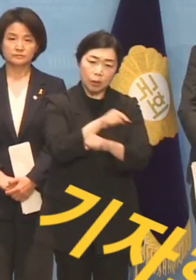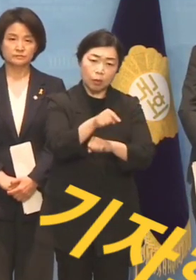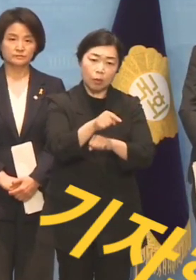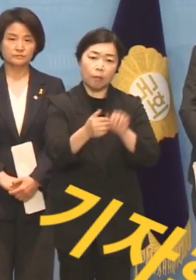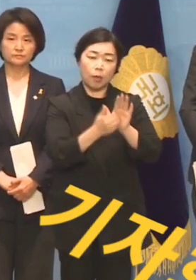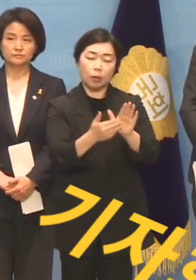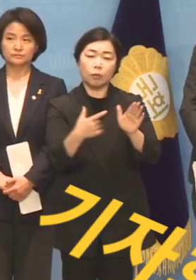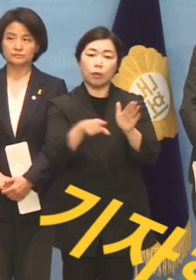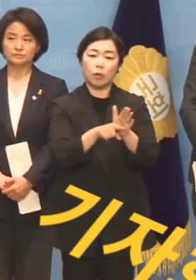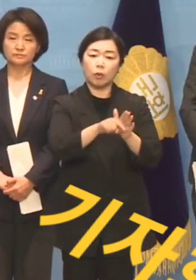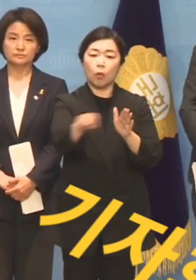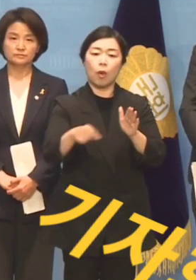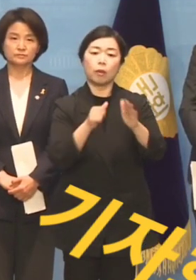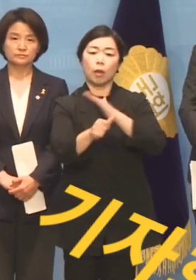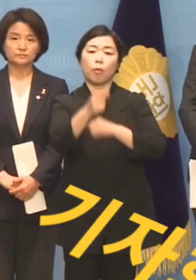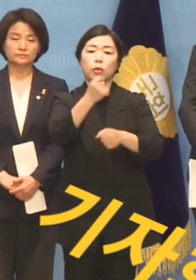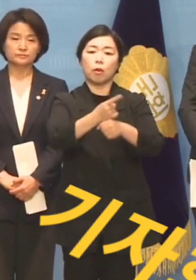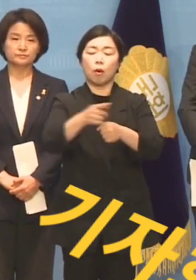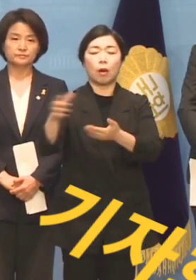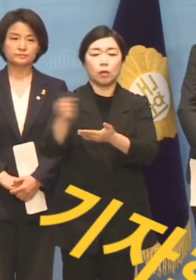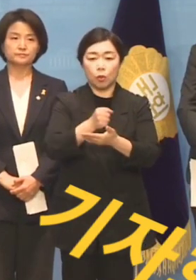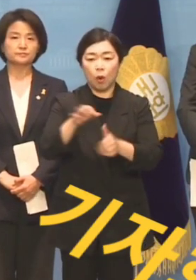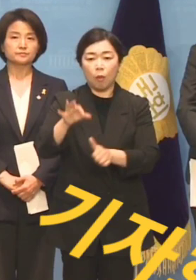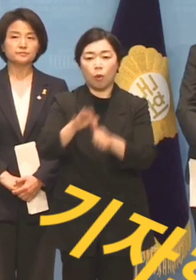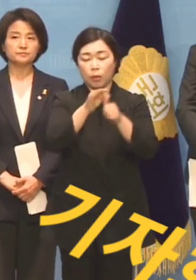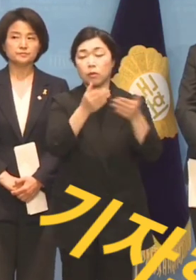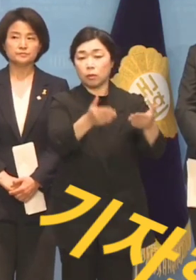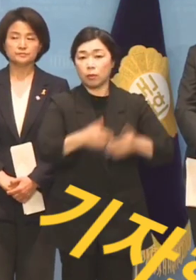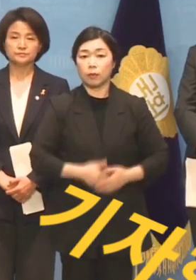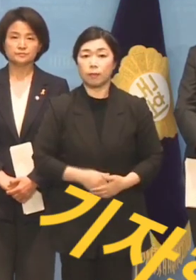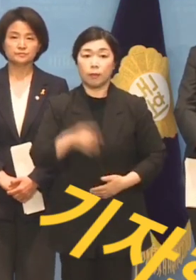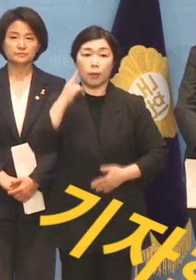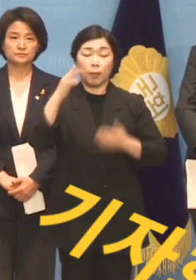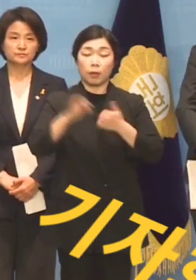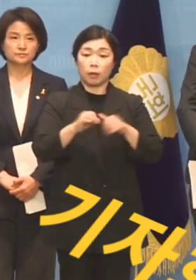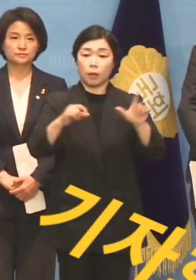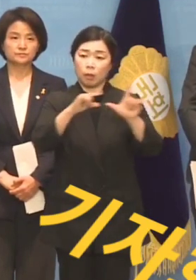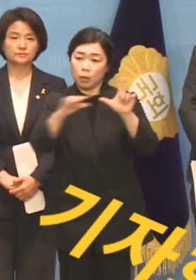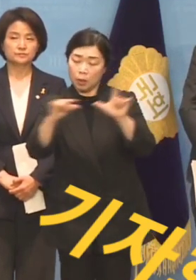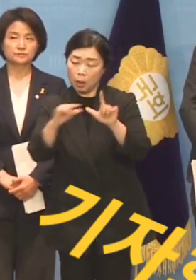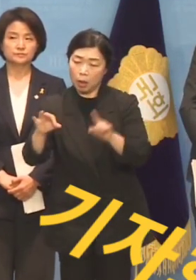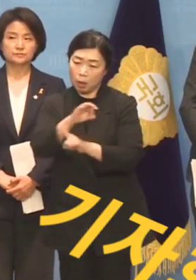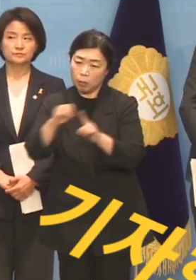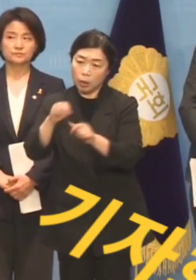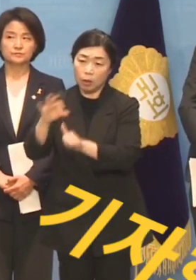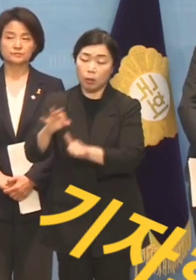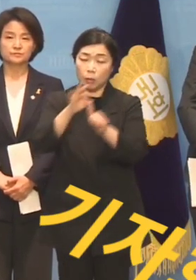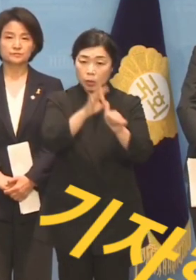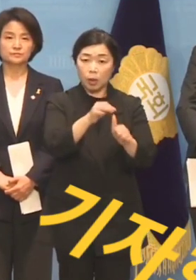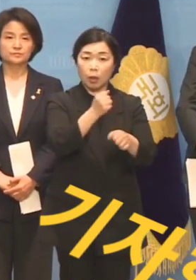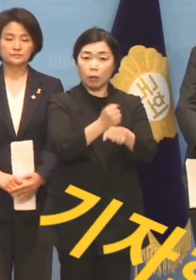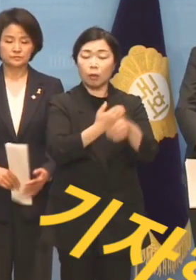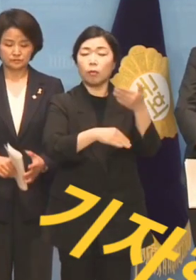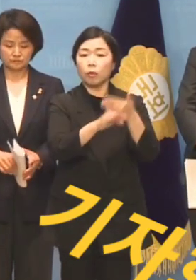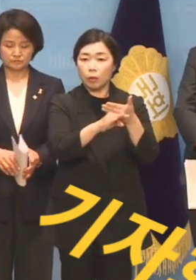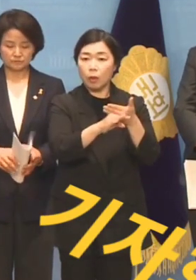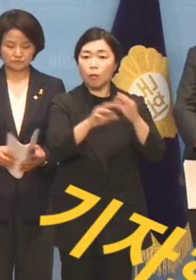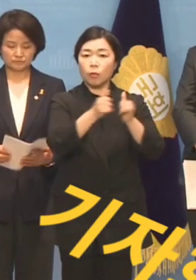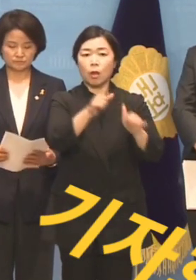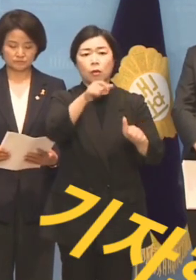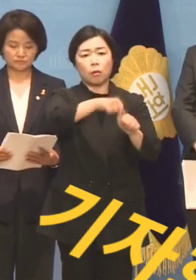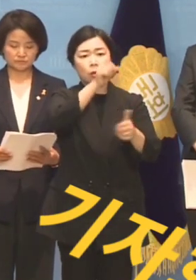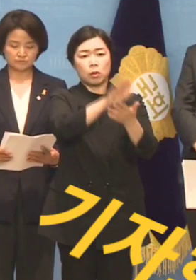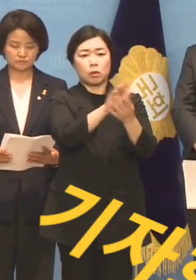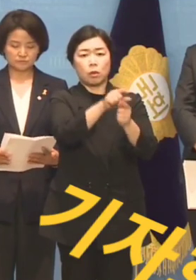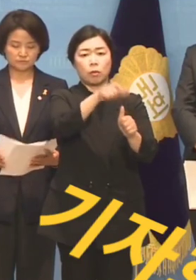하나는 만약에 비례대표제가 운영되거나 확대한다면 국민들이 가장 걱정하시는 부분 국민들이